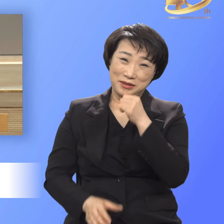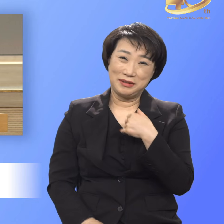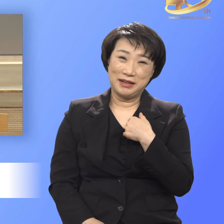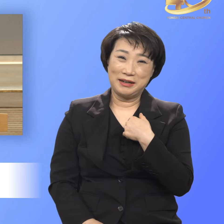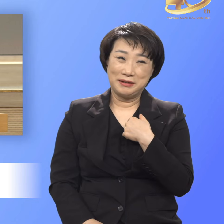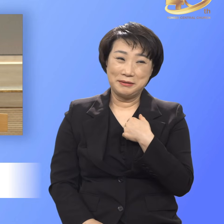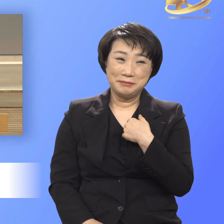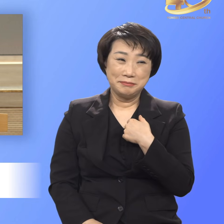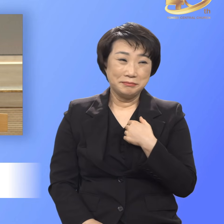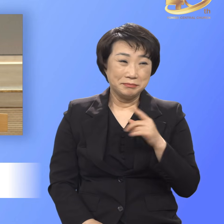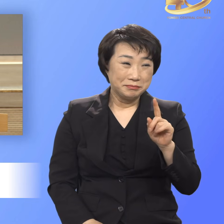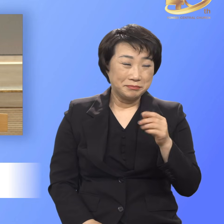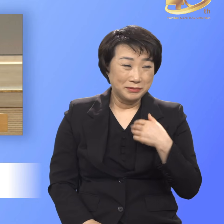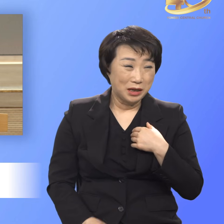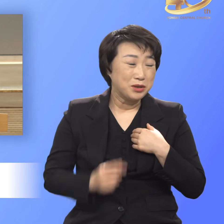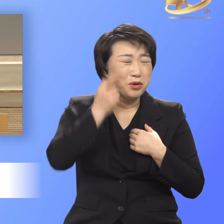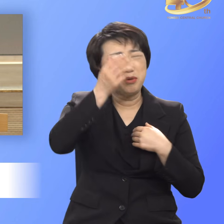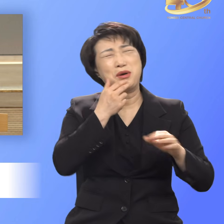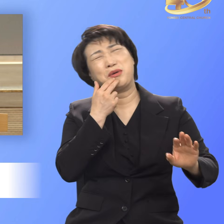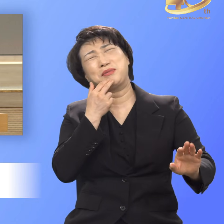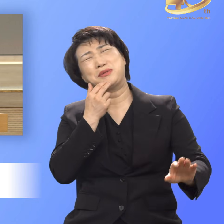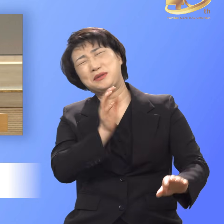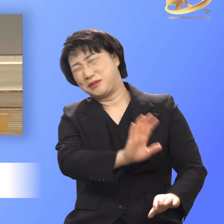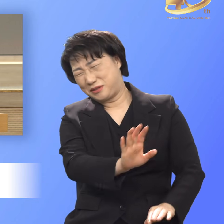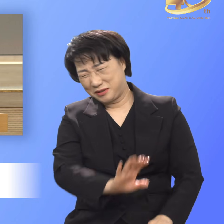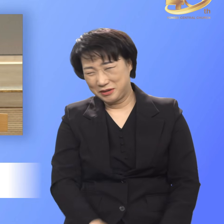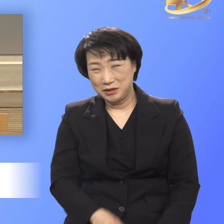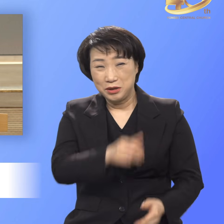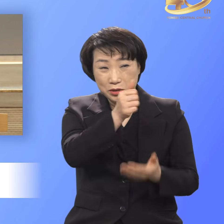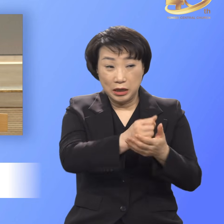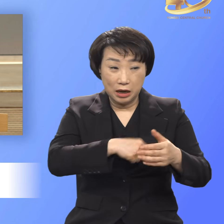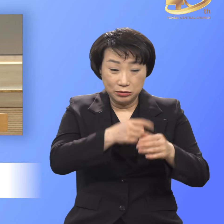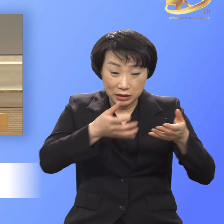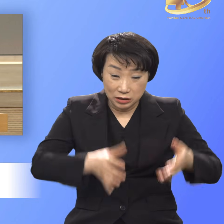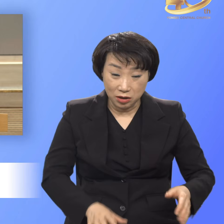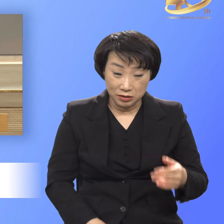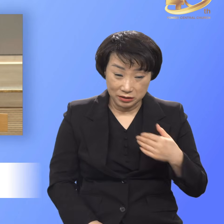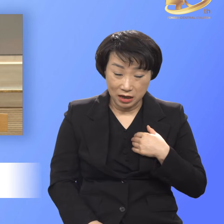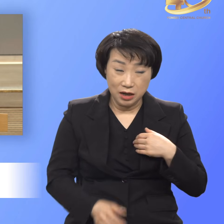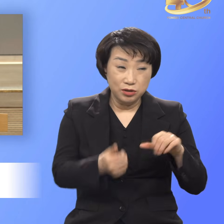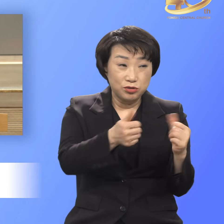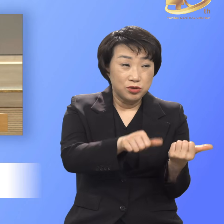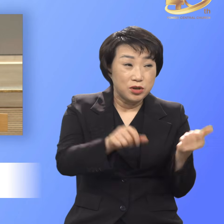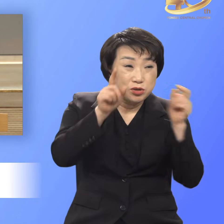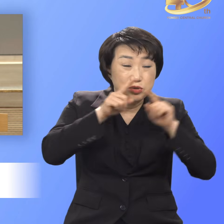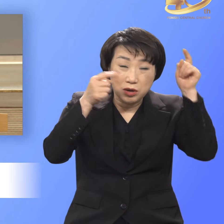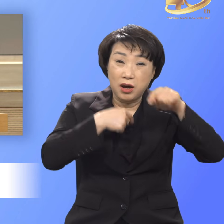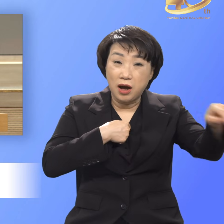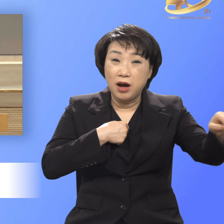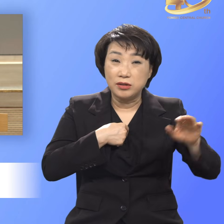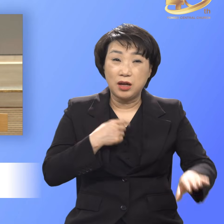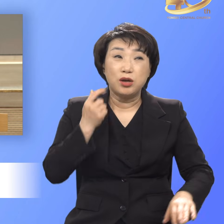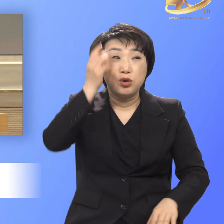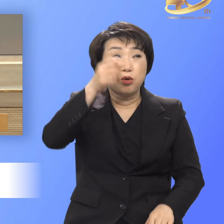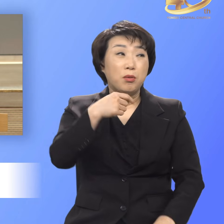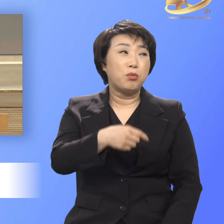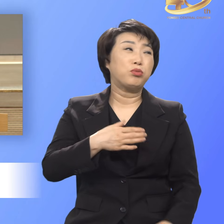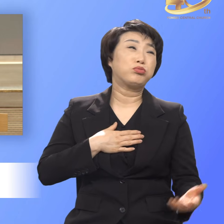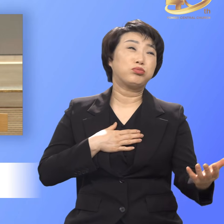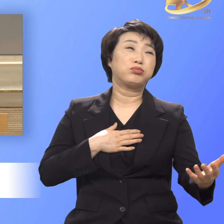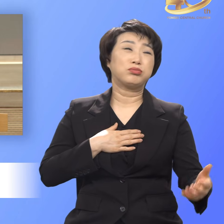돼요. 나는 영광이 없는 사람이야. 죄 안에서 태어나서 죽어 지옥 갈리면 무슨 영광이